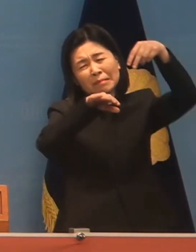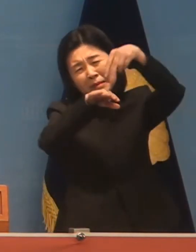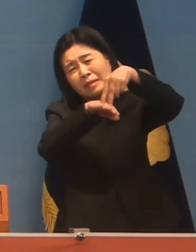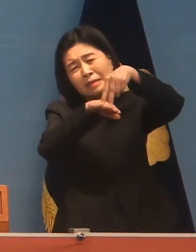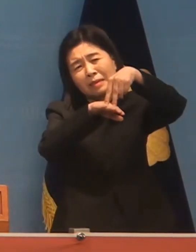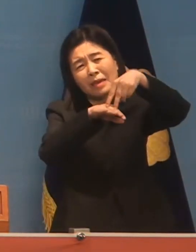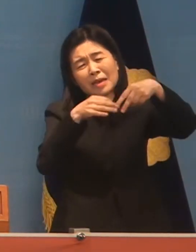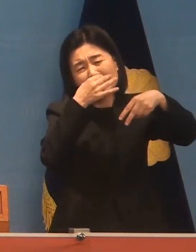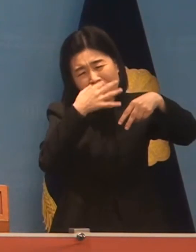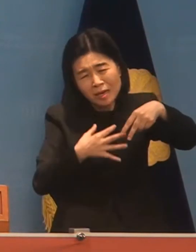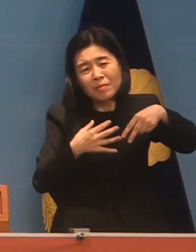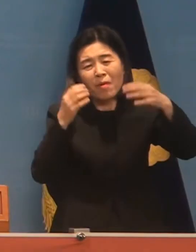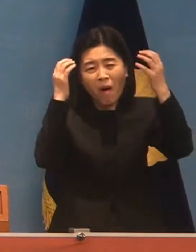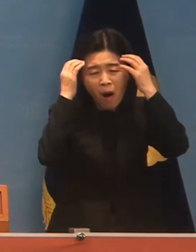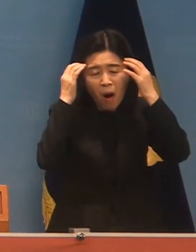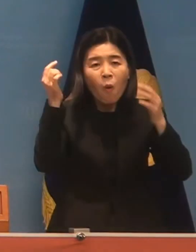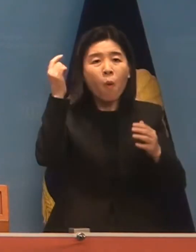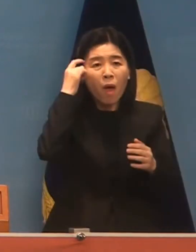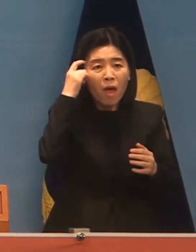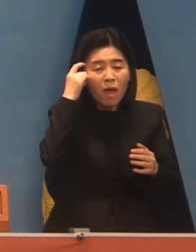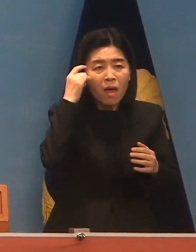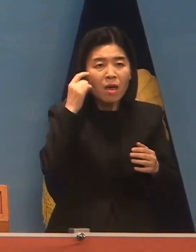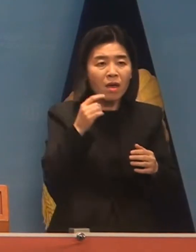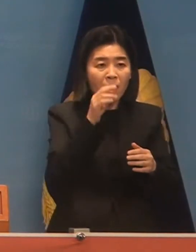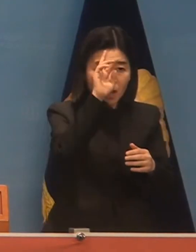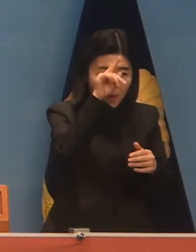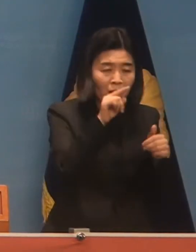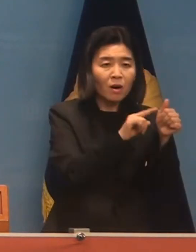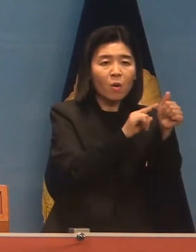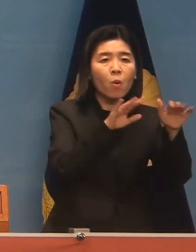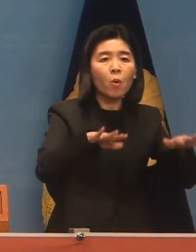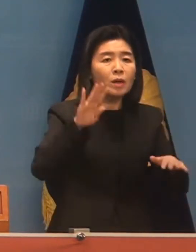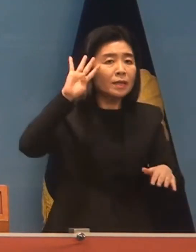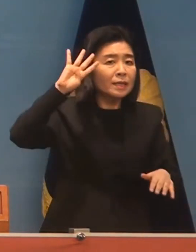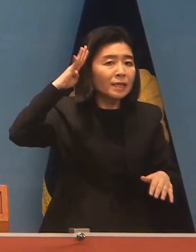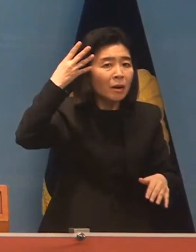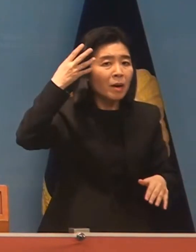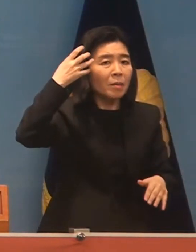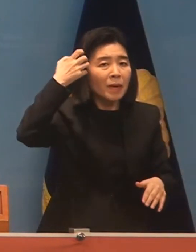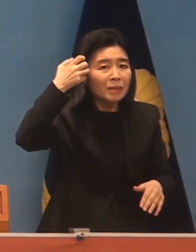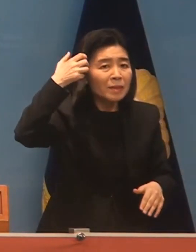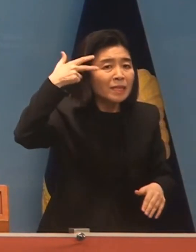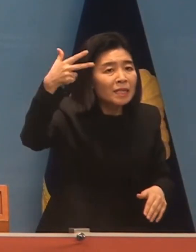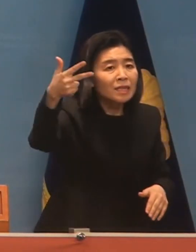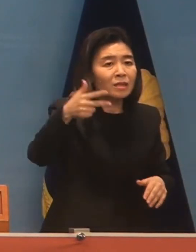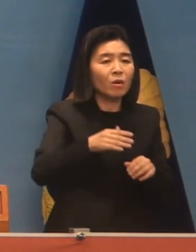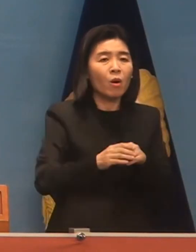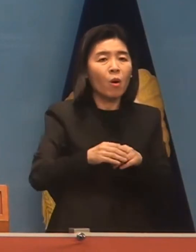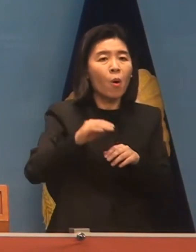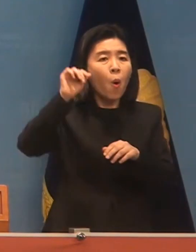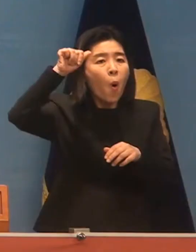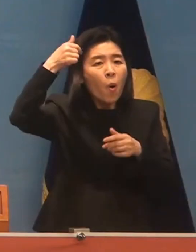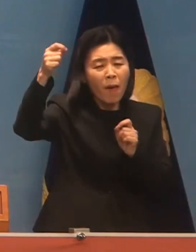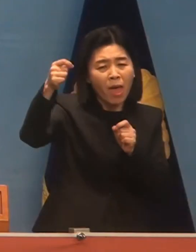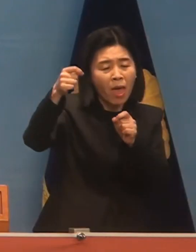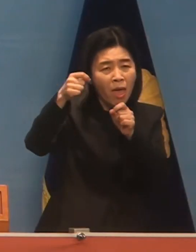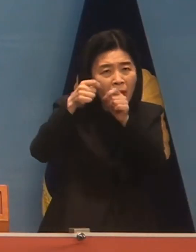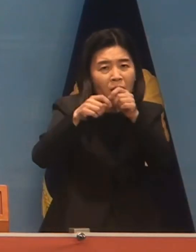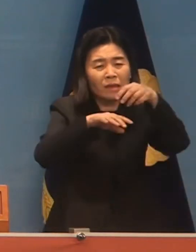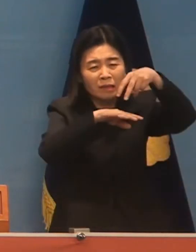할까요? 옵티칼 박정희 동지는 오늘자로 고공농성 487일째, 곧 고공농성 500일이 됩니다.